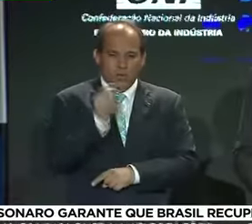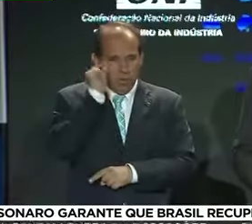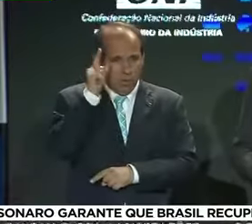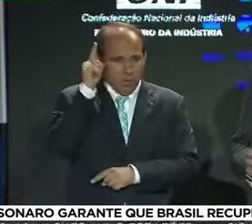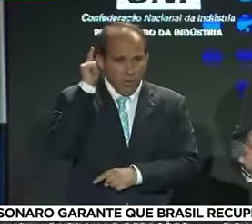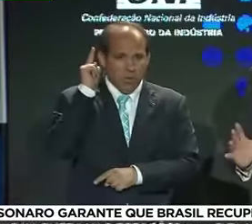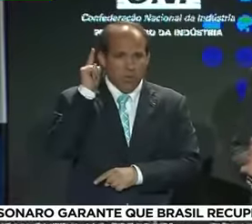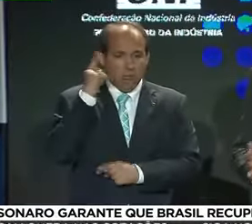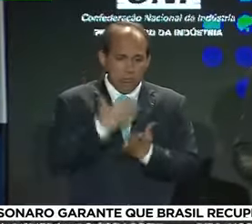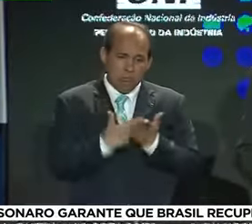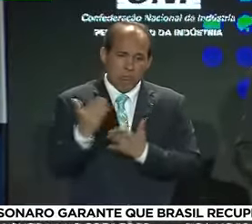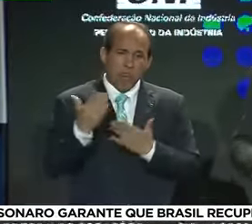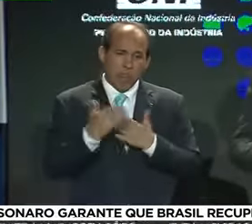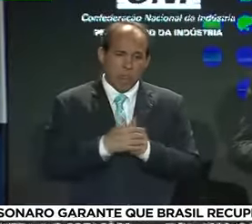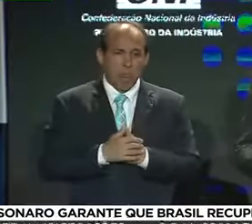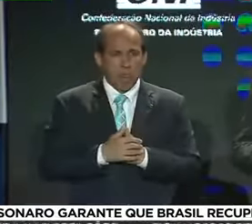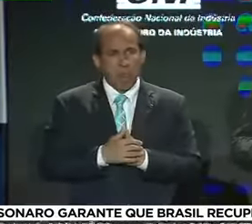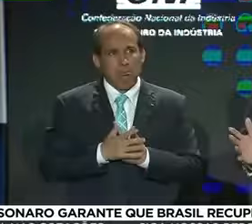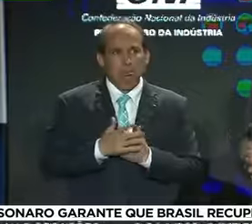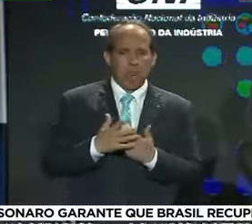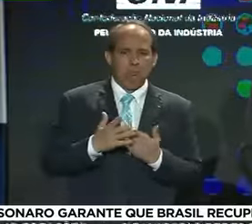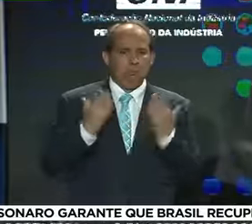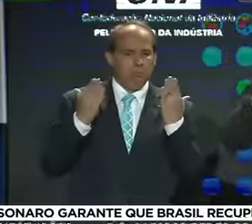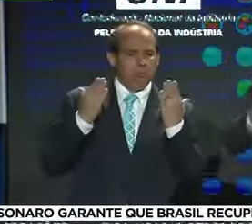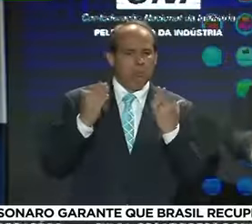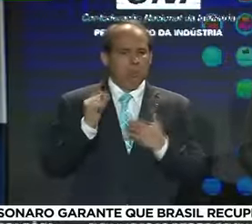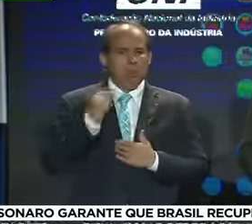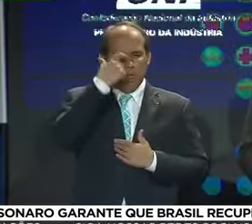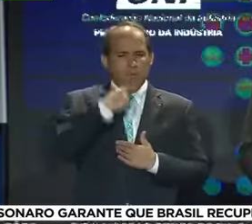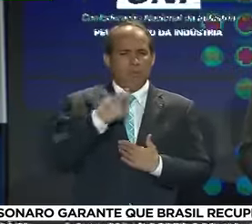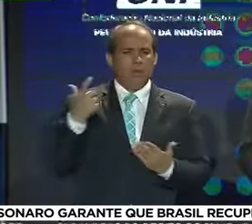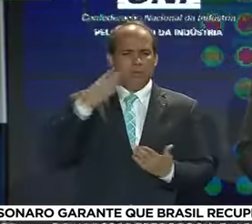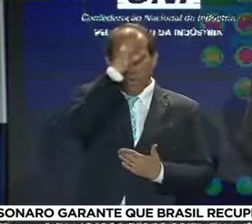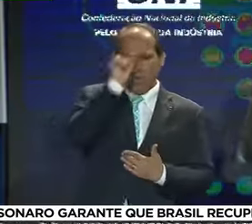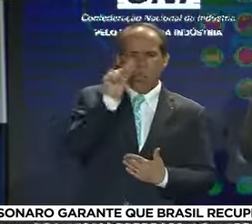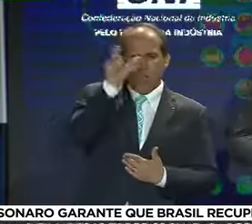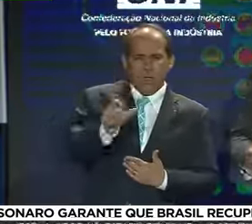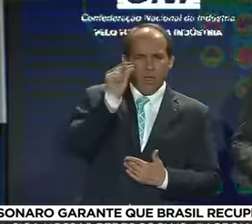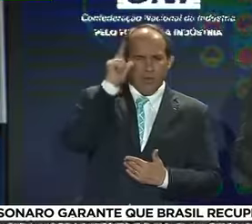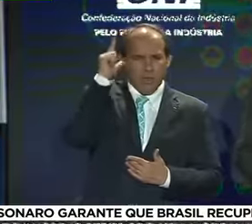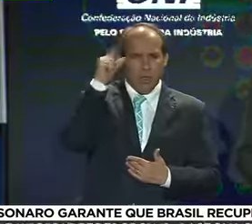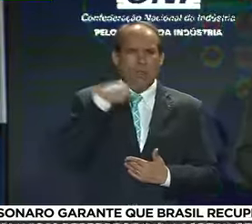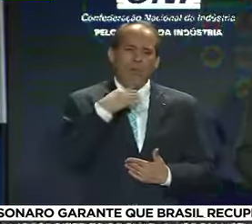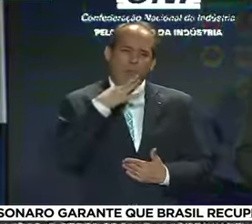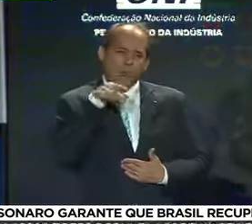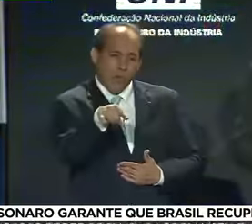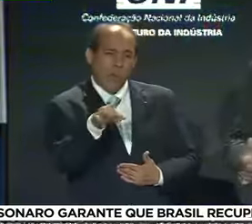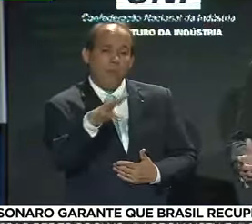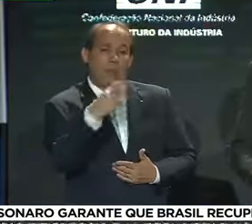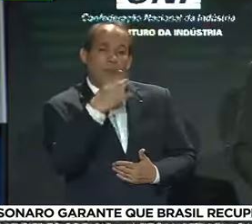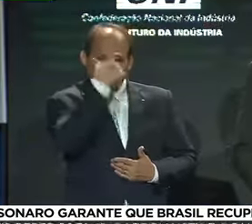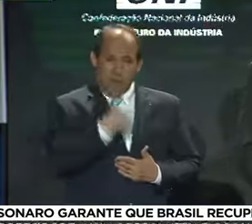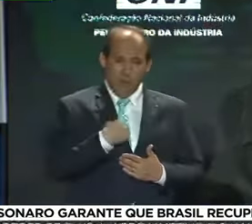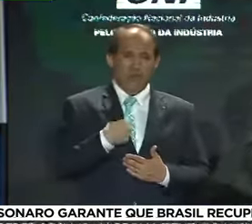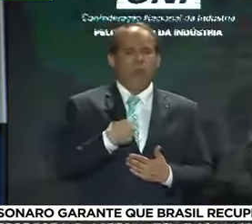realmente inicial bastante com suspense. Quem era eu? O Paulo Guedes sabia quem ele era, mas ele